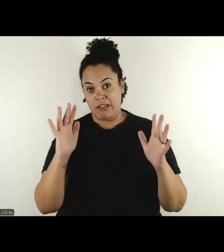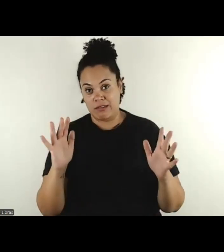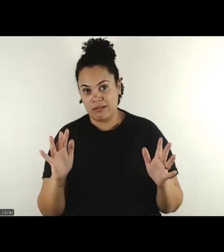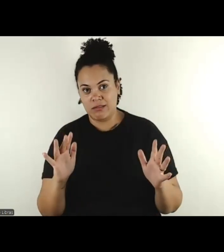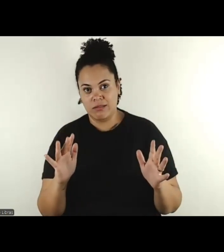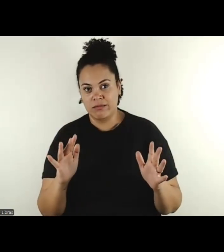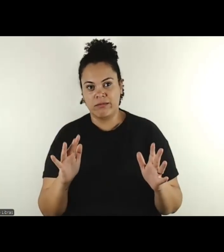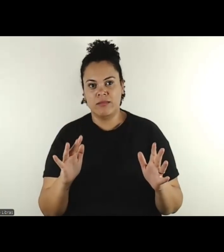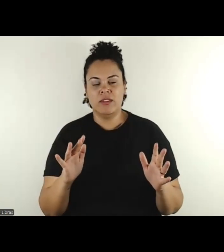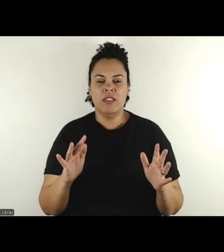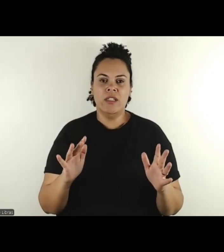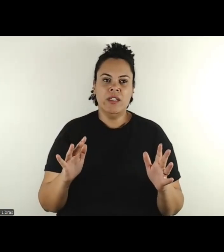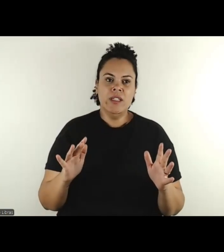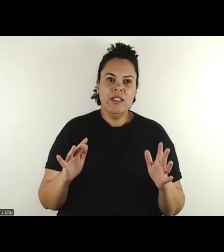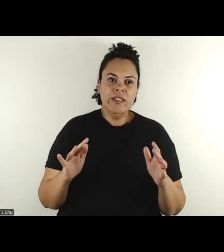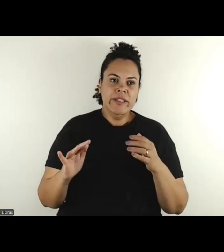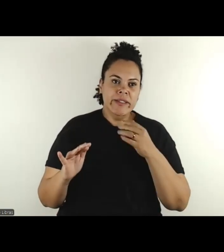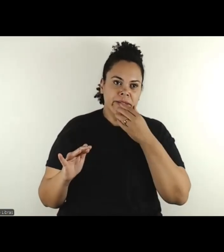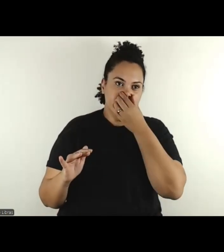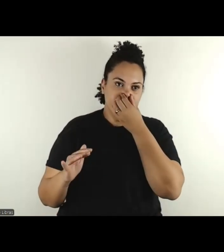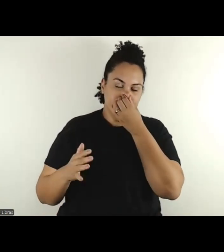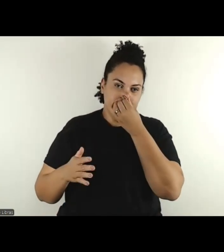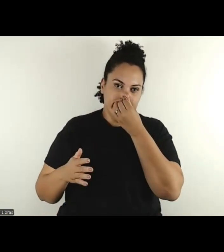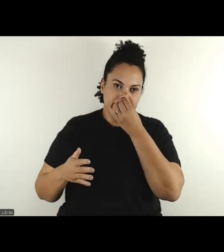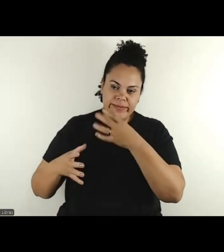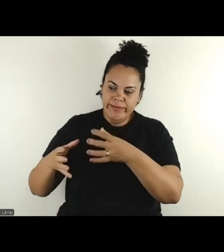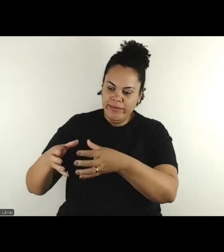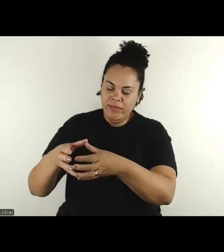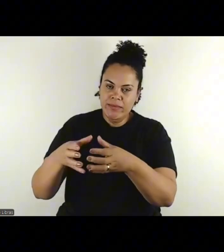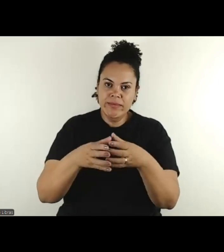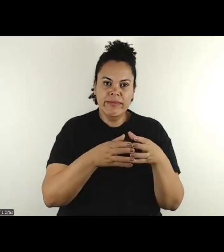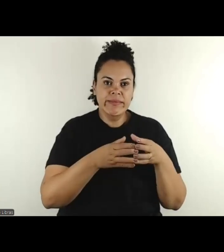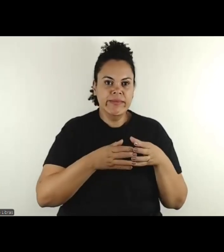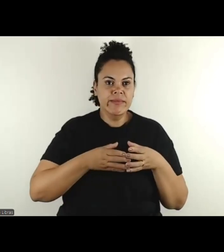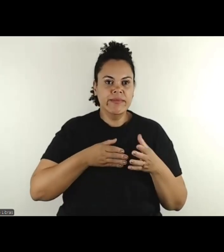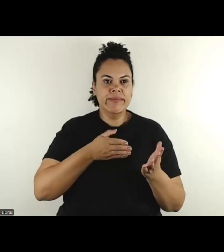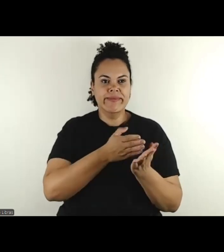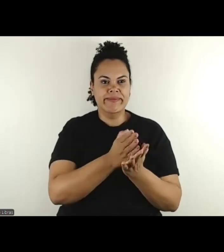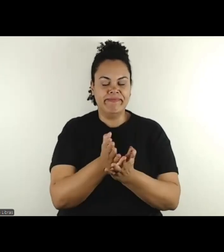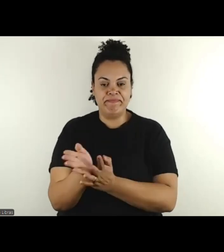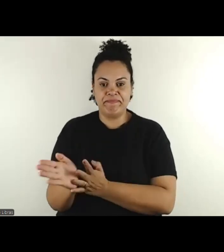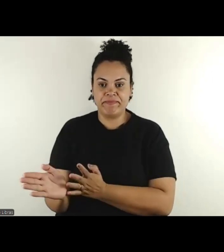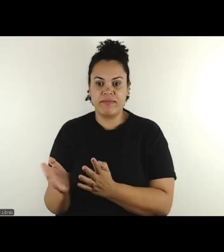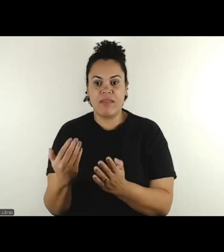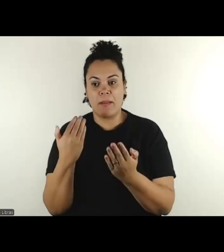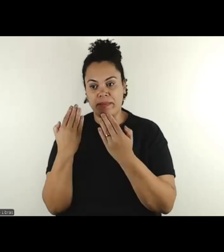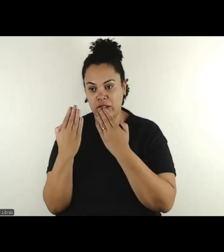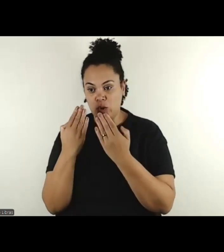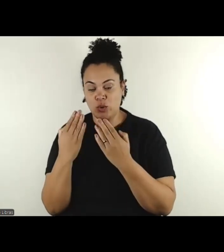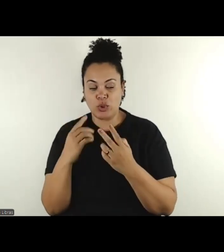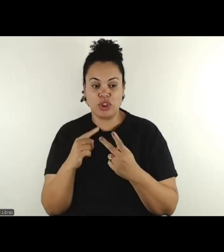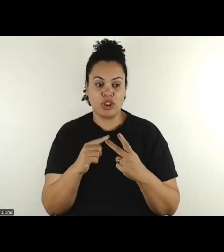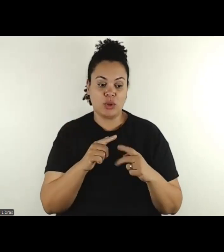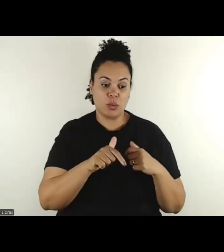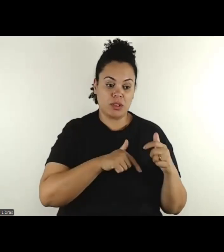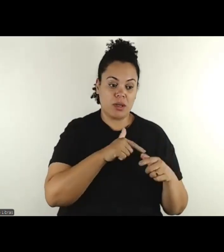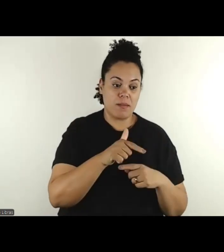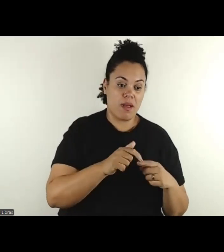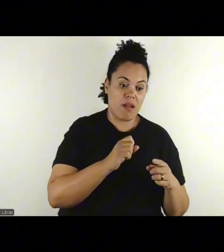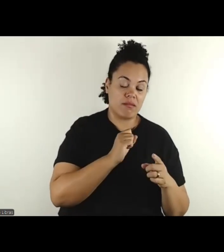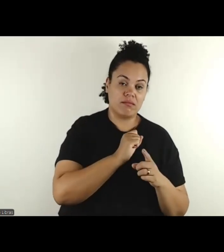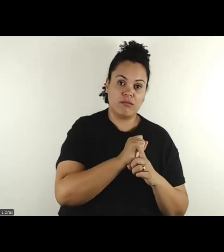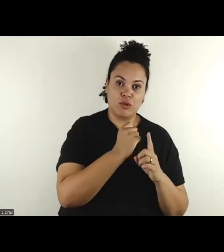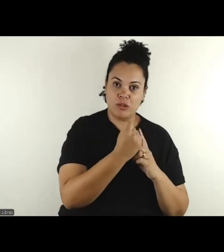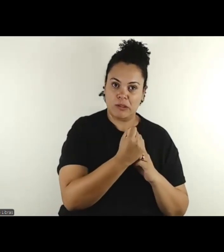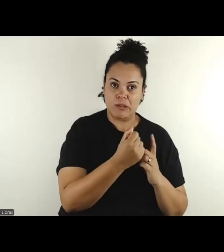Nos nichos, né, de discussão, no serviço social, na psicologia, a gente tem debatido muito isso, a gente tem